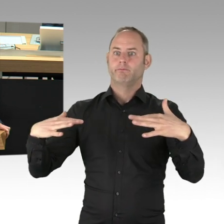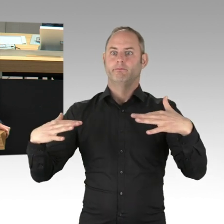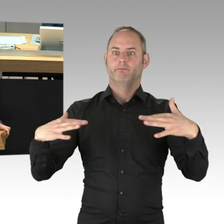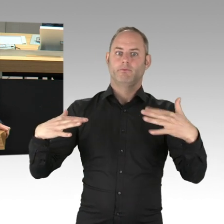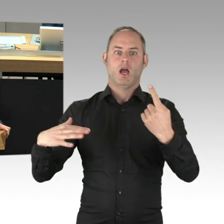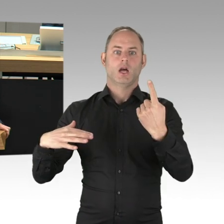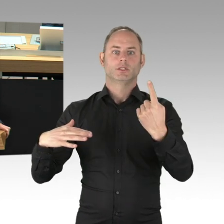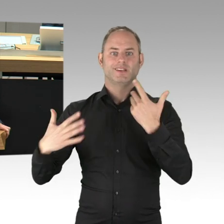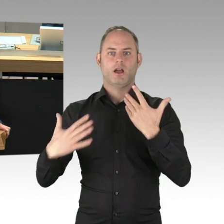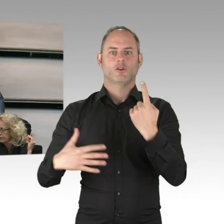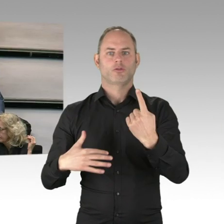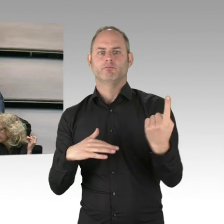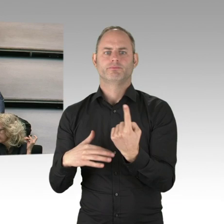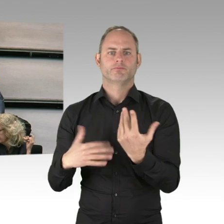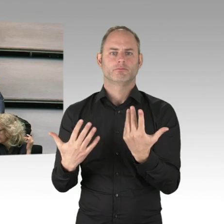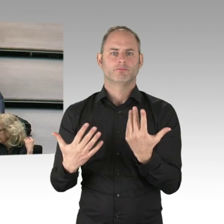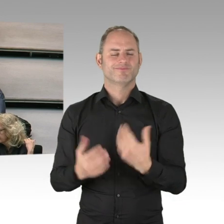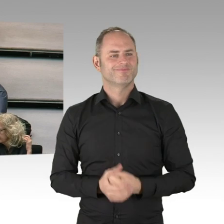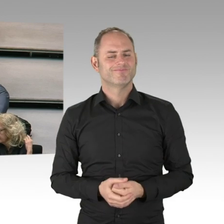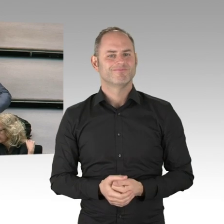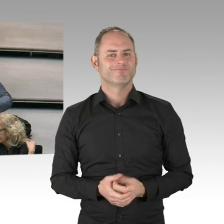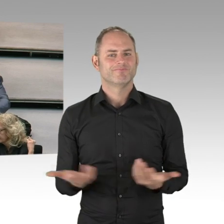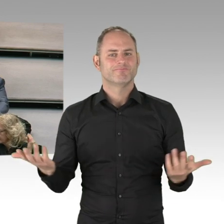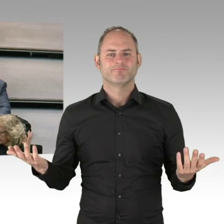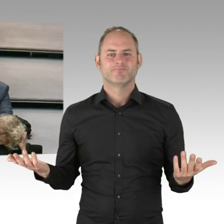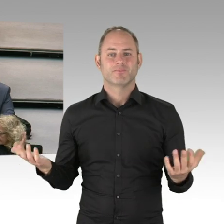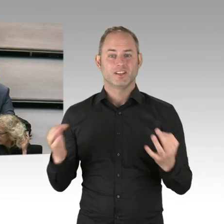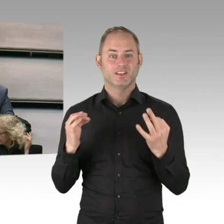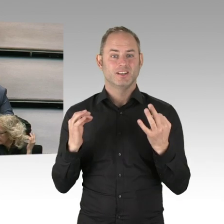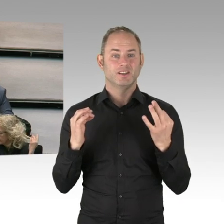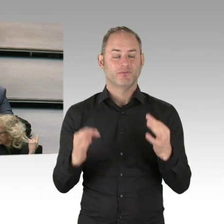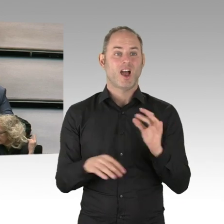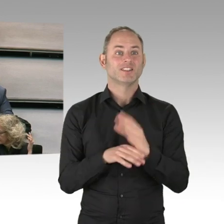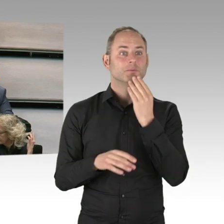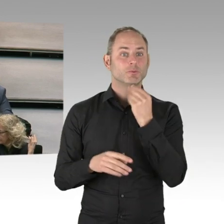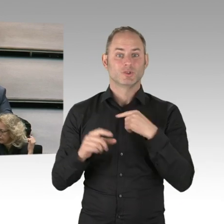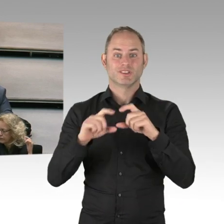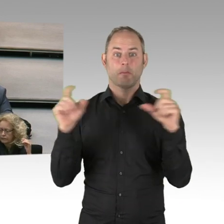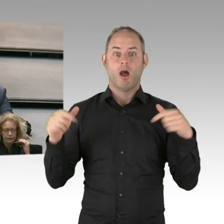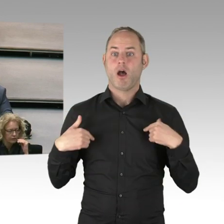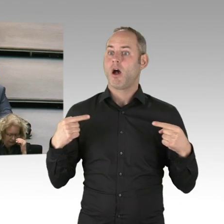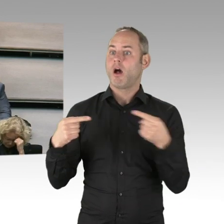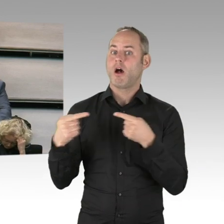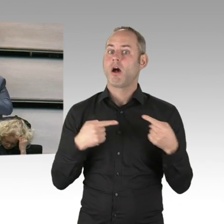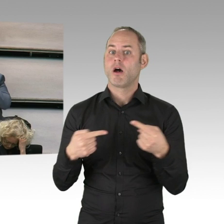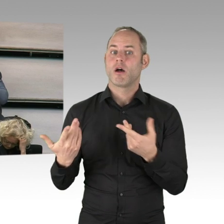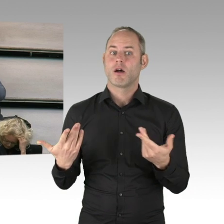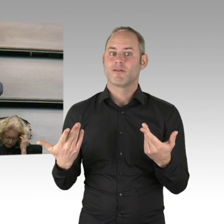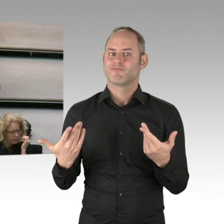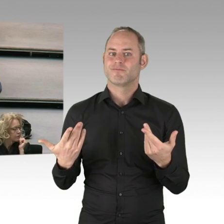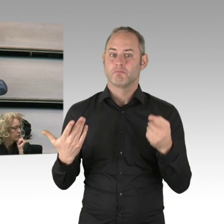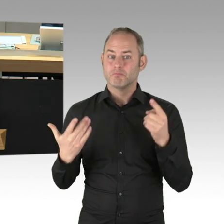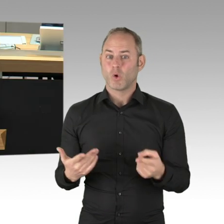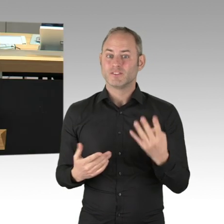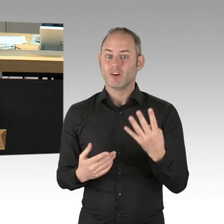Juden in unserer Gesellschaft. Nein, meine Damen und Herren, das ist falsch. Antisemitismus ist ein Problem der nicht-jüdischen